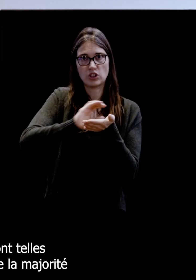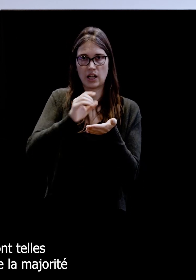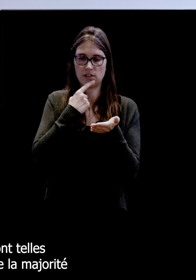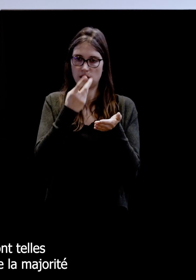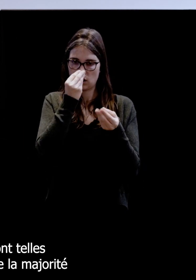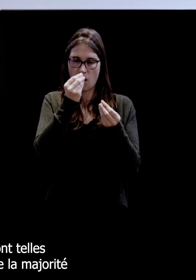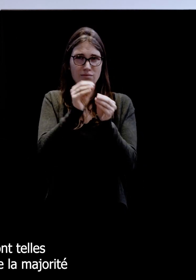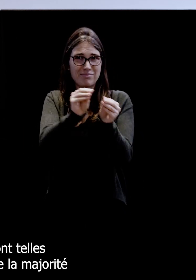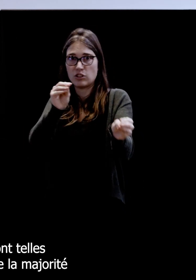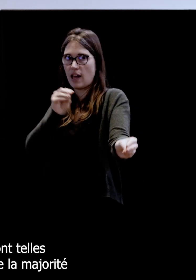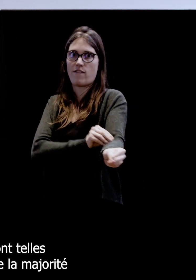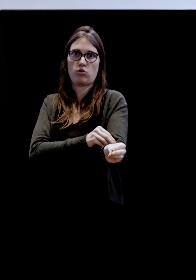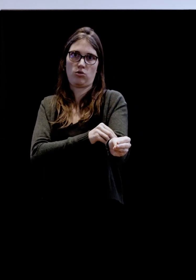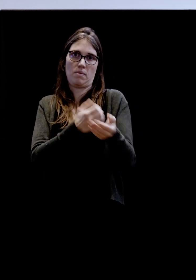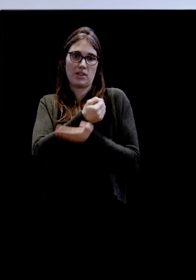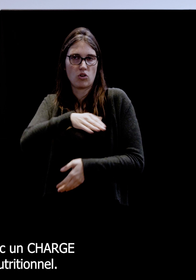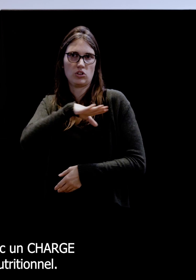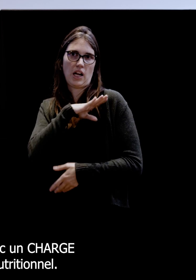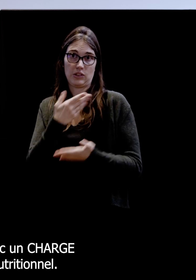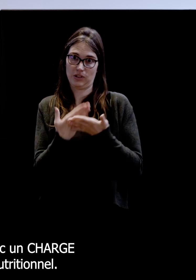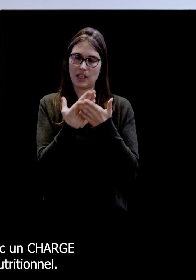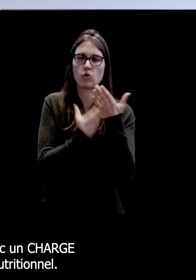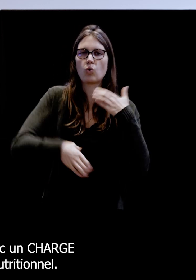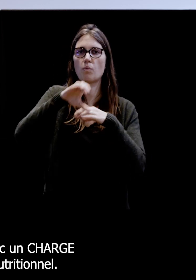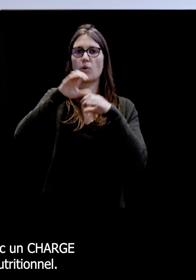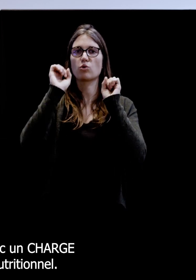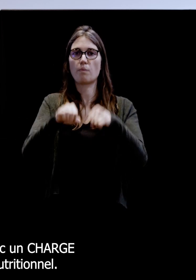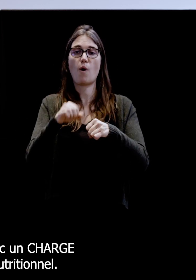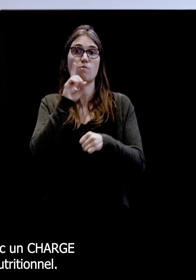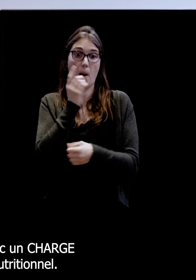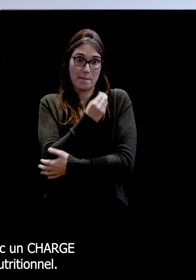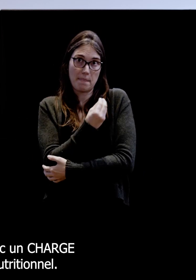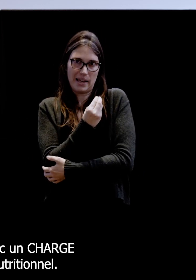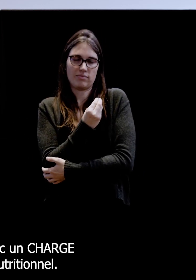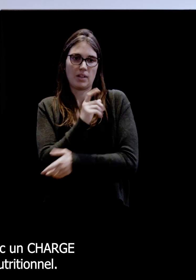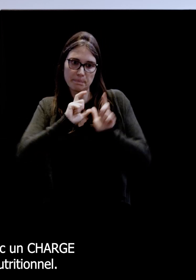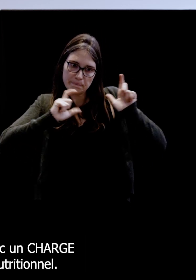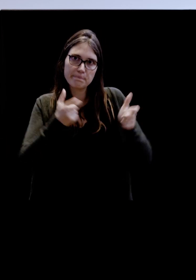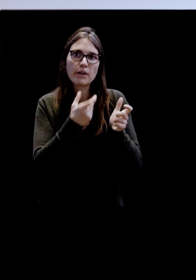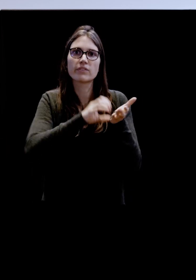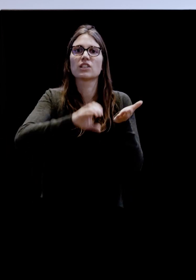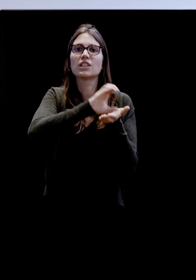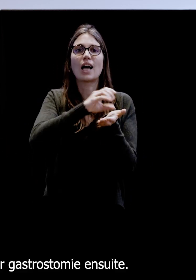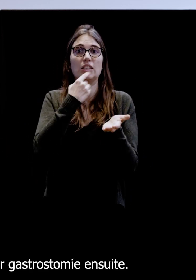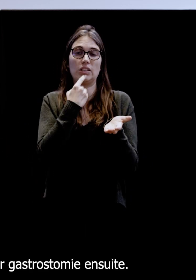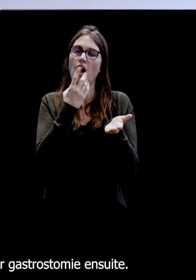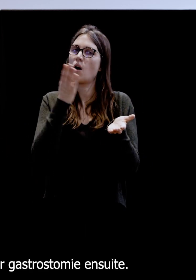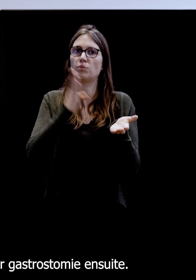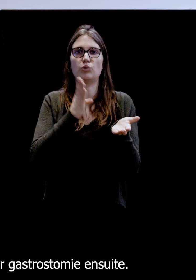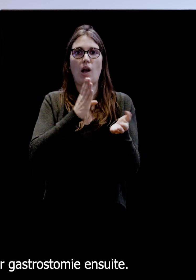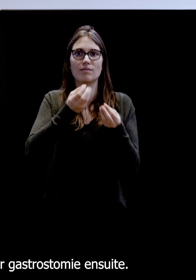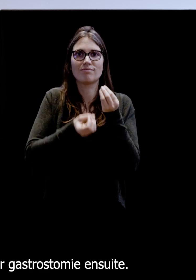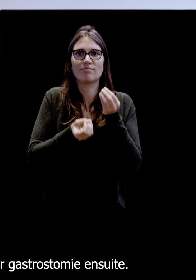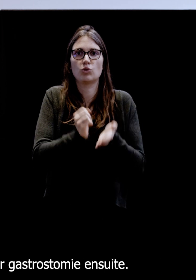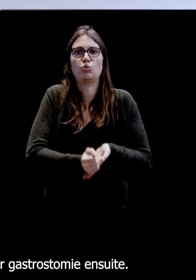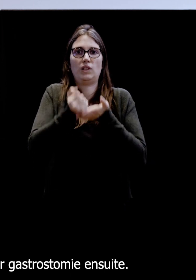compense, puisque la majorité des bébés diagnostiqués avec un charge ont besoin d'un soutien nutritionnel. Donc on le met, que ce soit